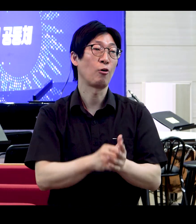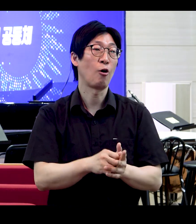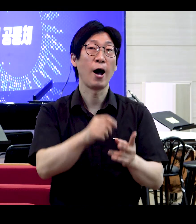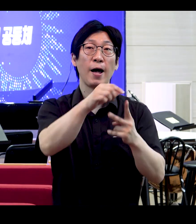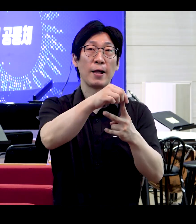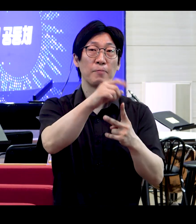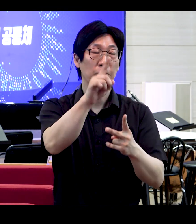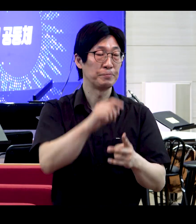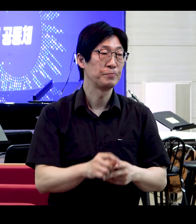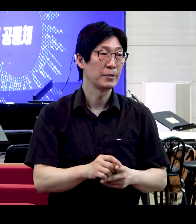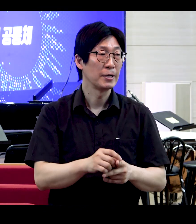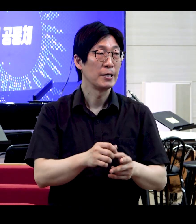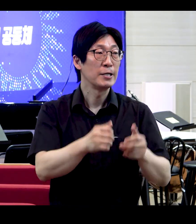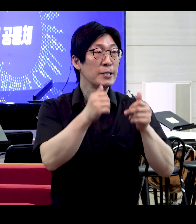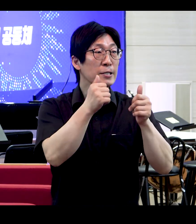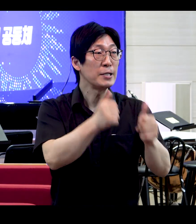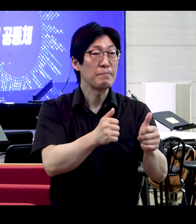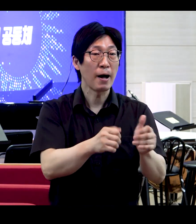부정하는 거.